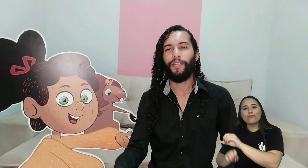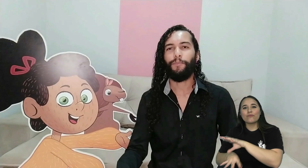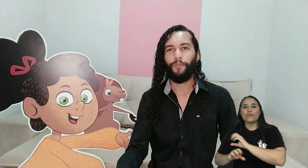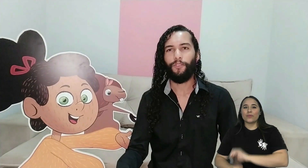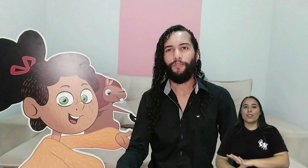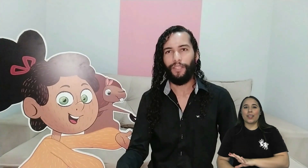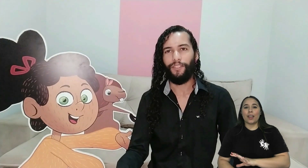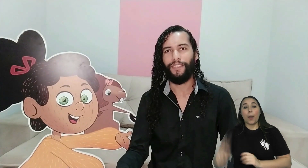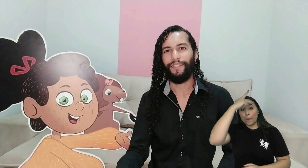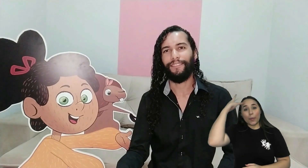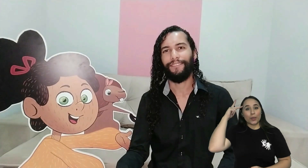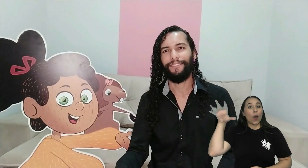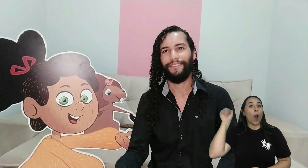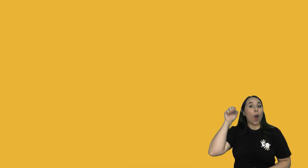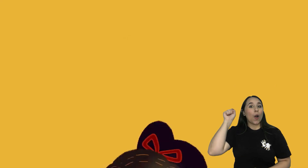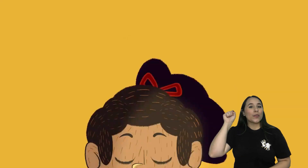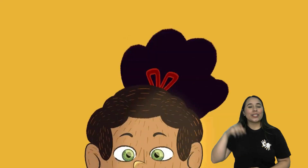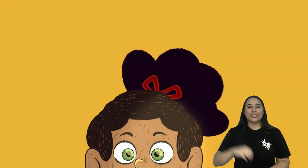Libras para os ouvintes.